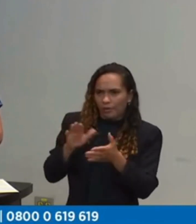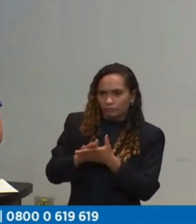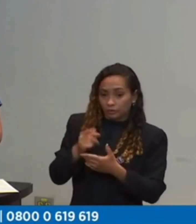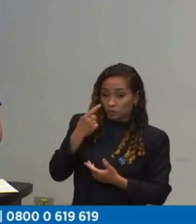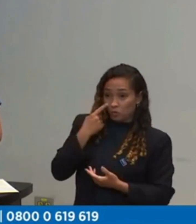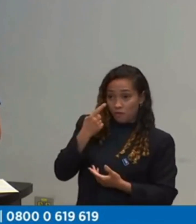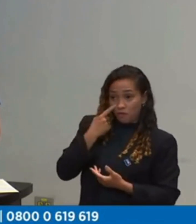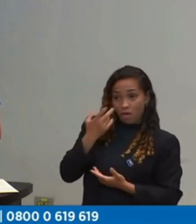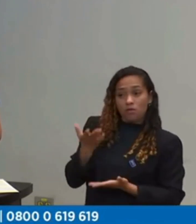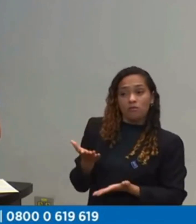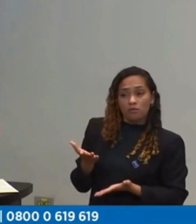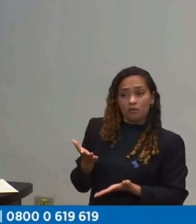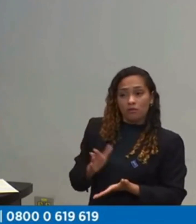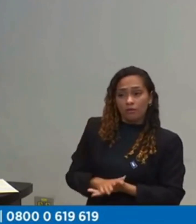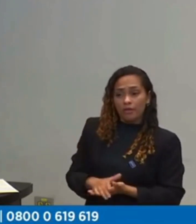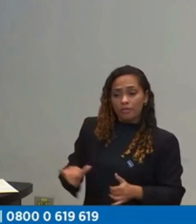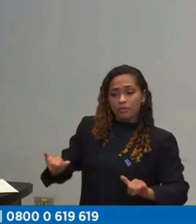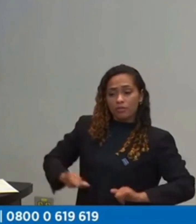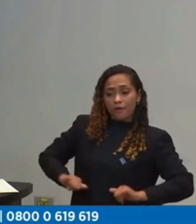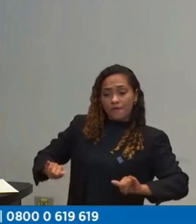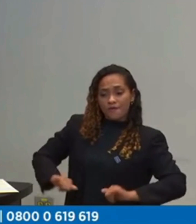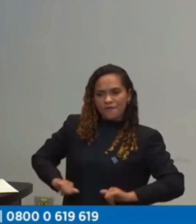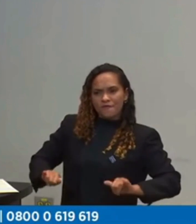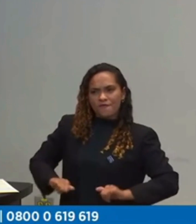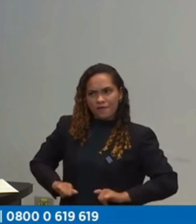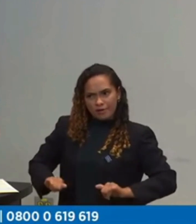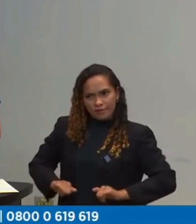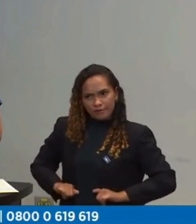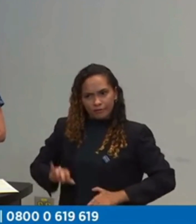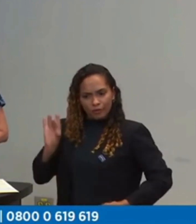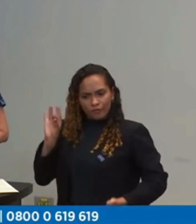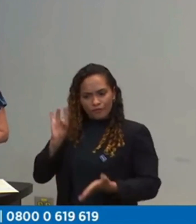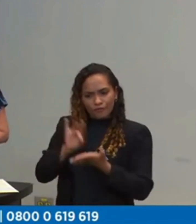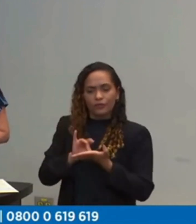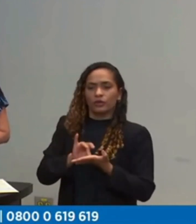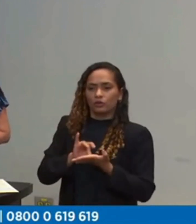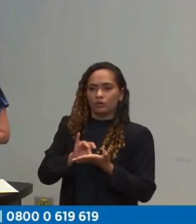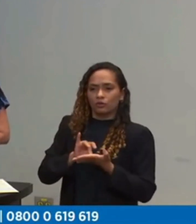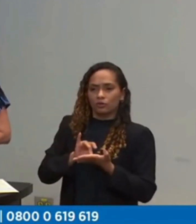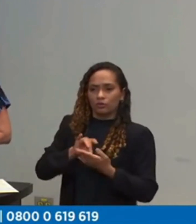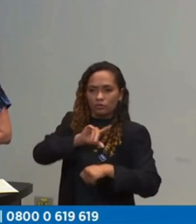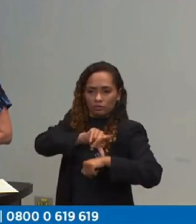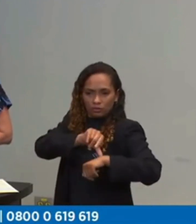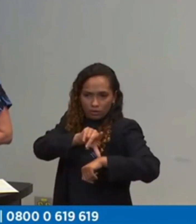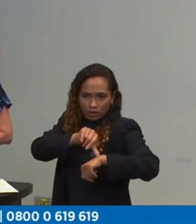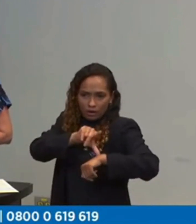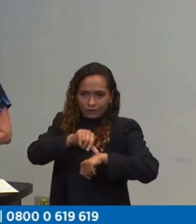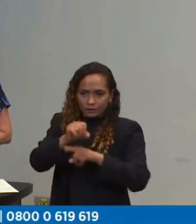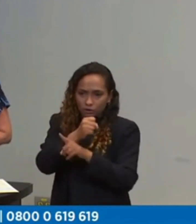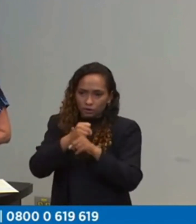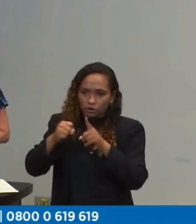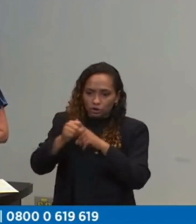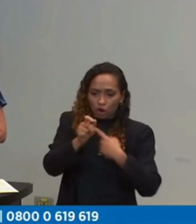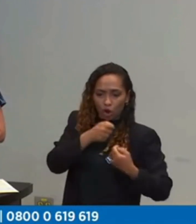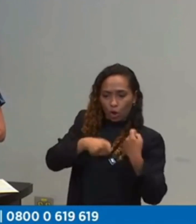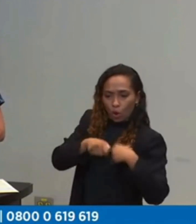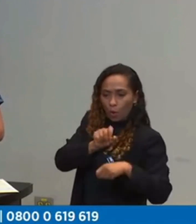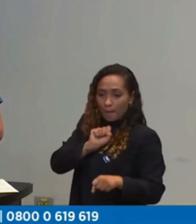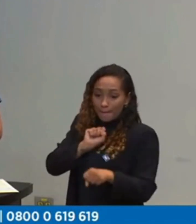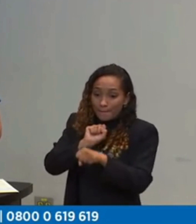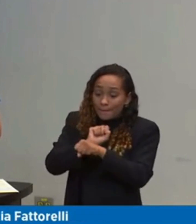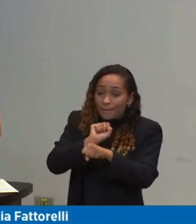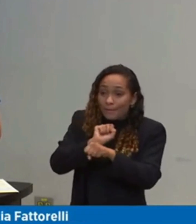vendo. Nós estamos sofrendo na carne o atraso socioeconômico do Brasil, a